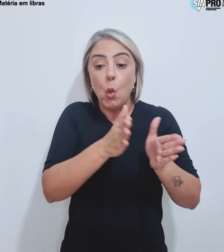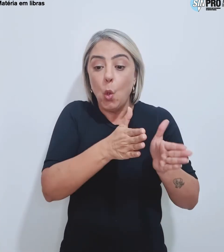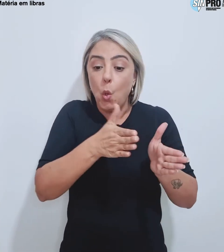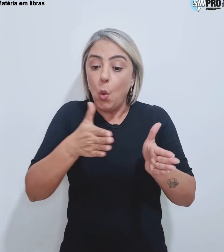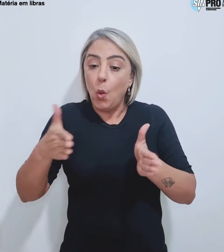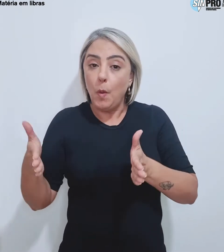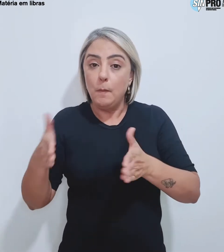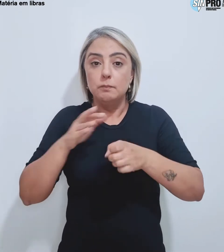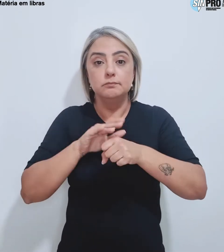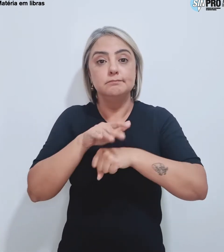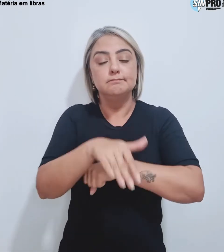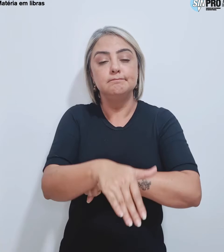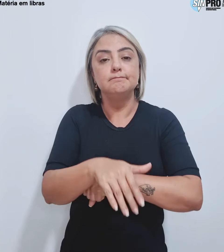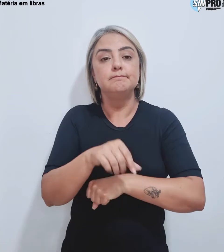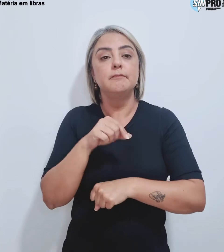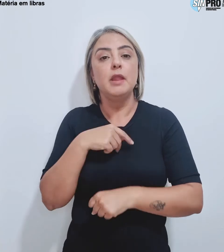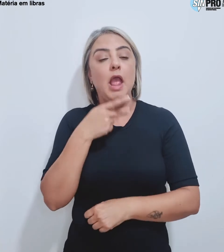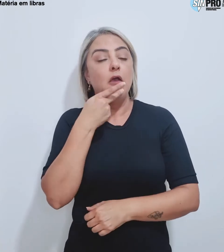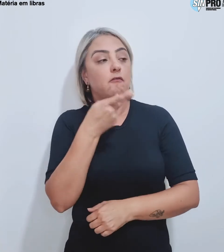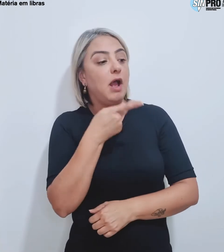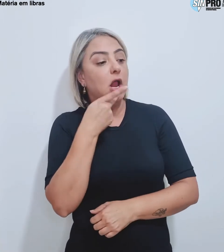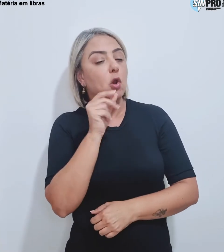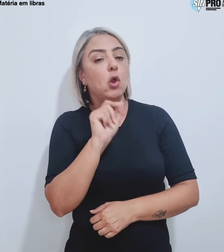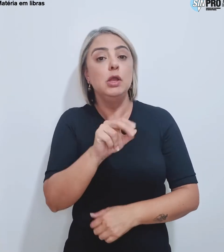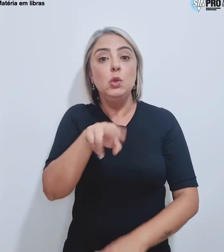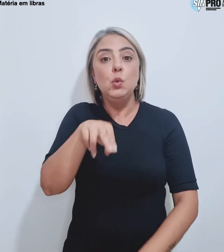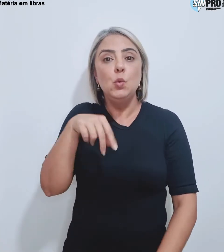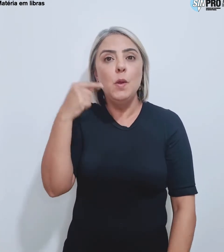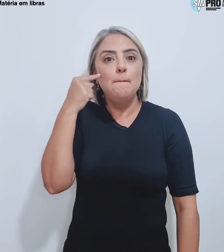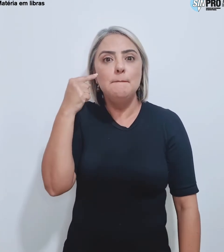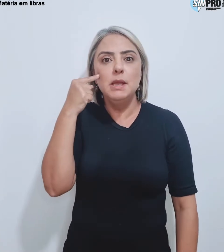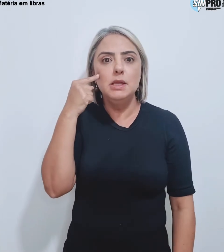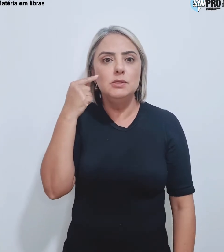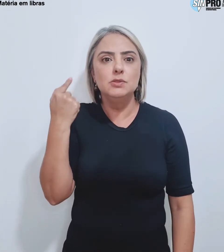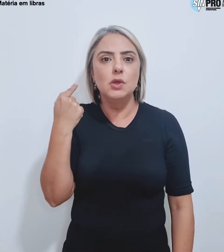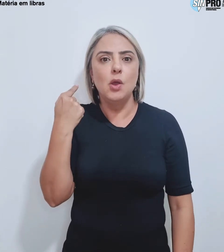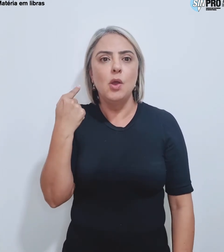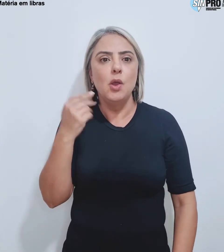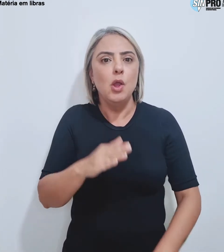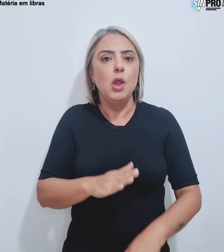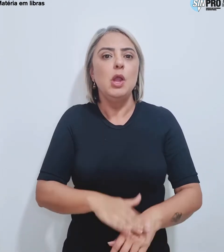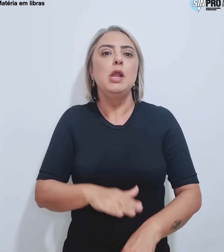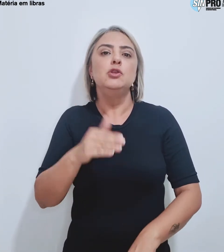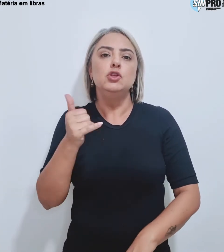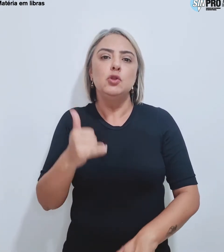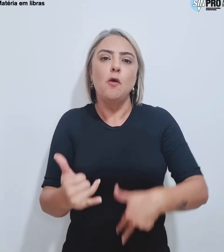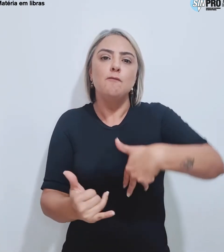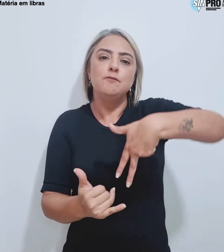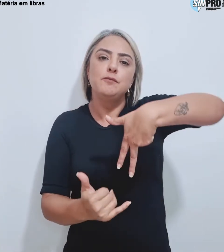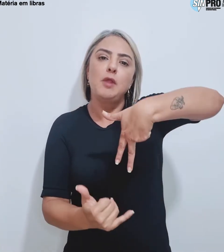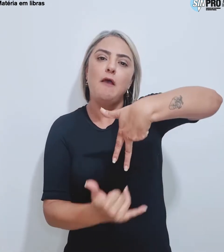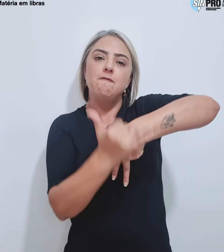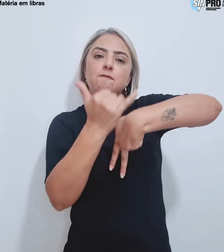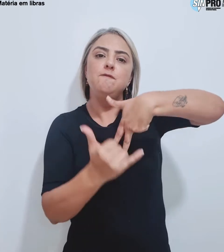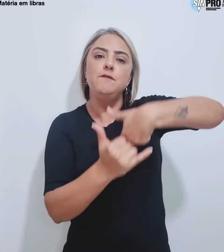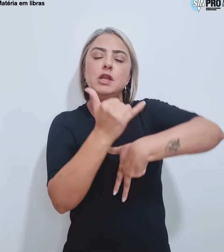todo o período da pandemia, disse que jamais imaginou que seria mais uma vítima da